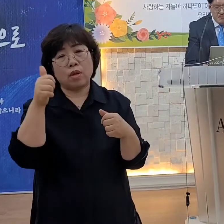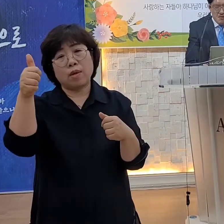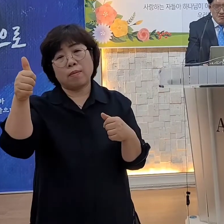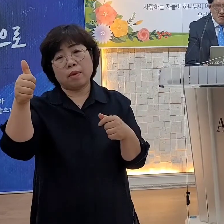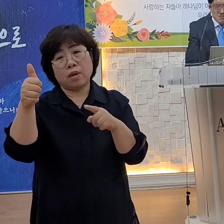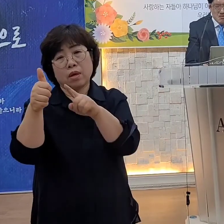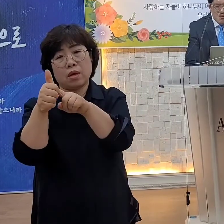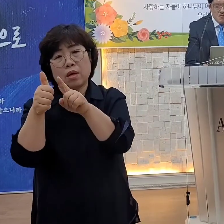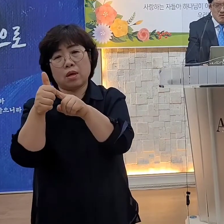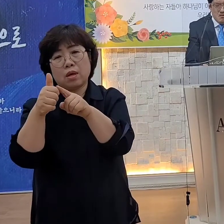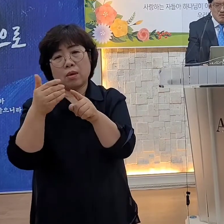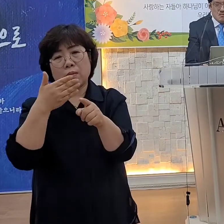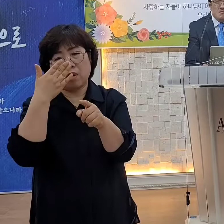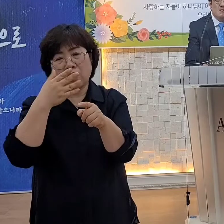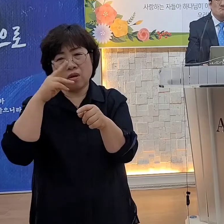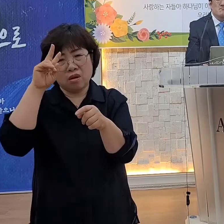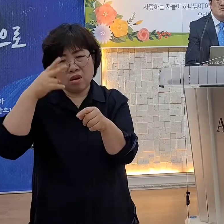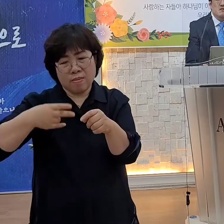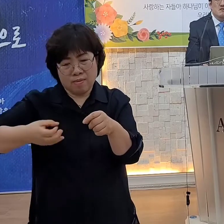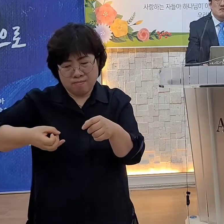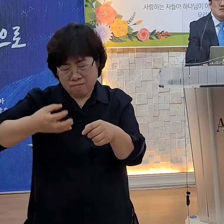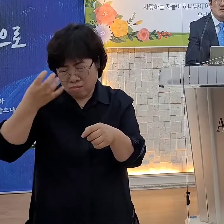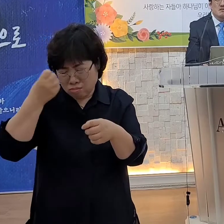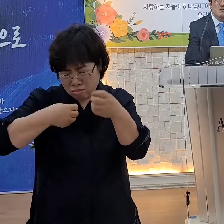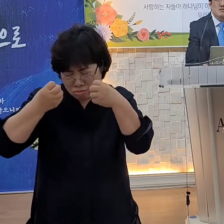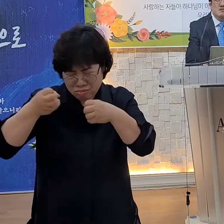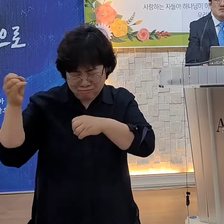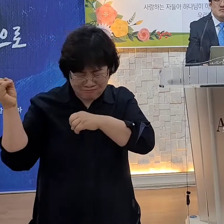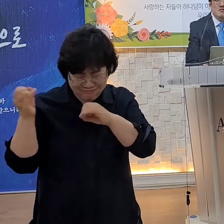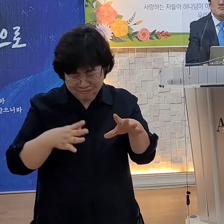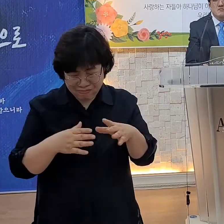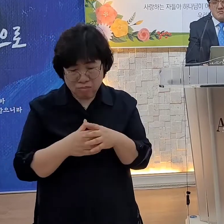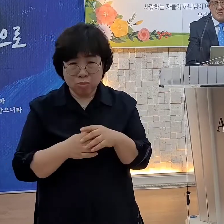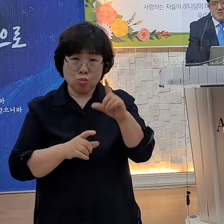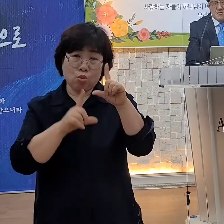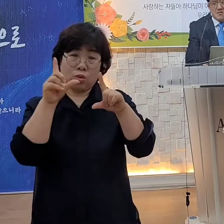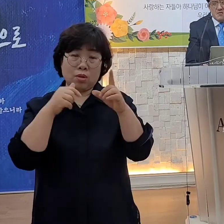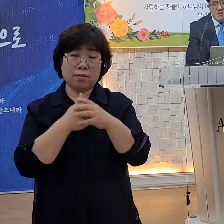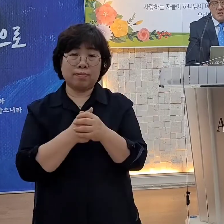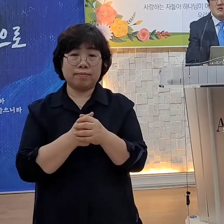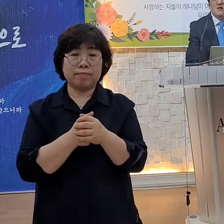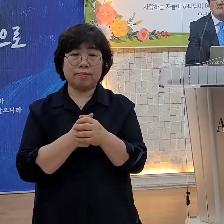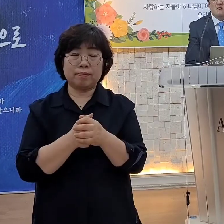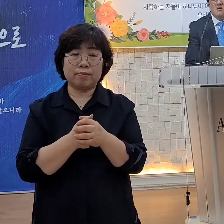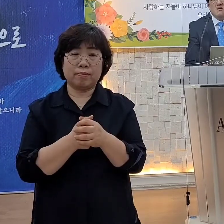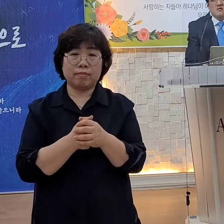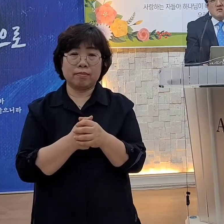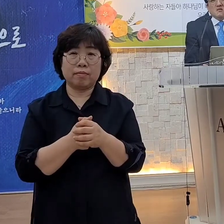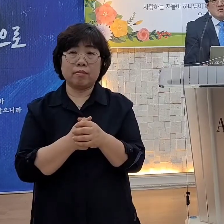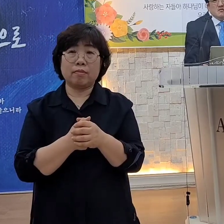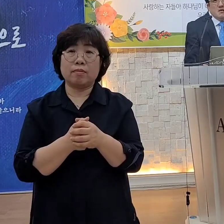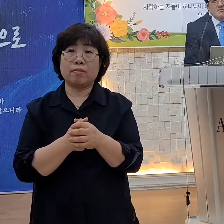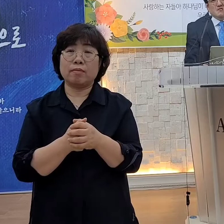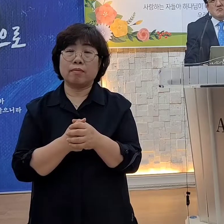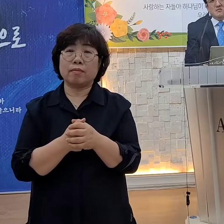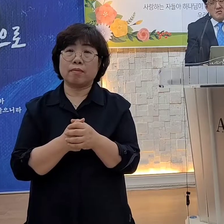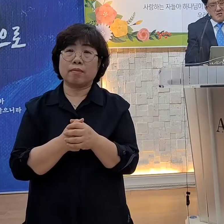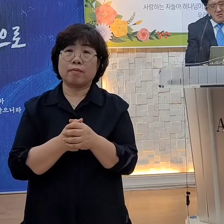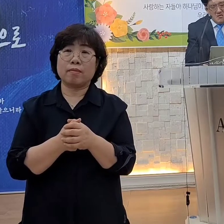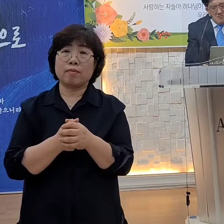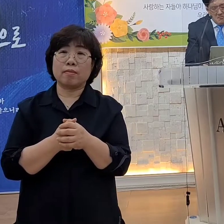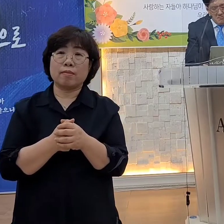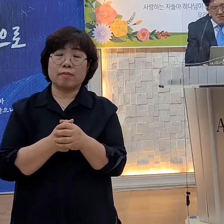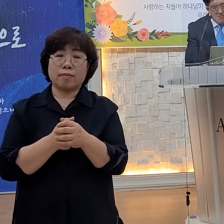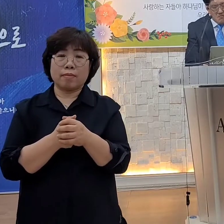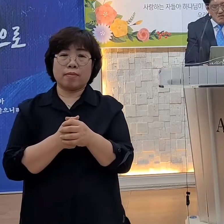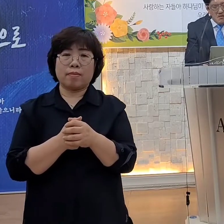씨가 먹던 라면을 이렇게 울면서 집어 던져버립니다. 여기까지 우리가 이 라면 집어 던진